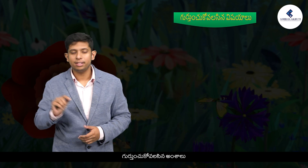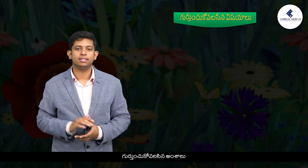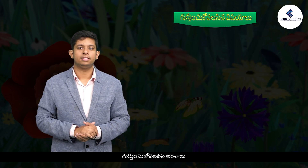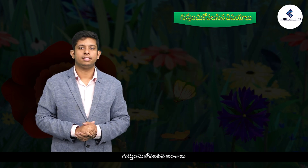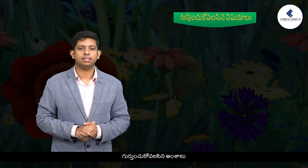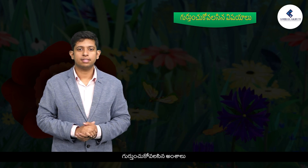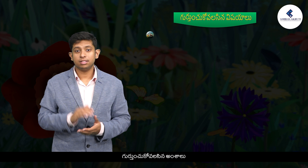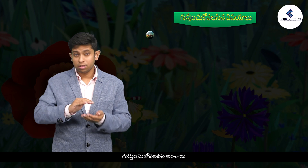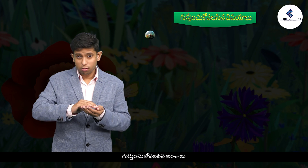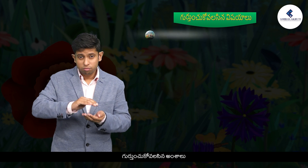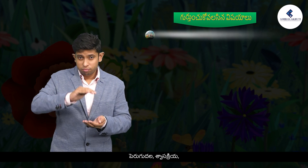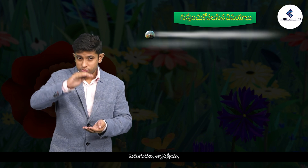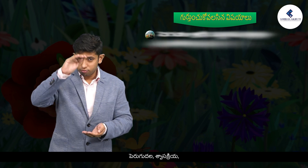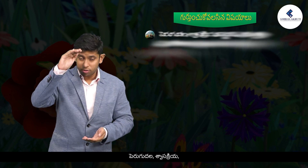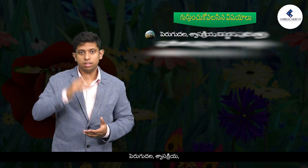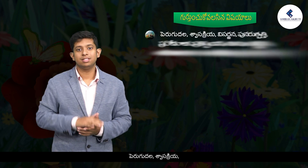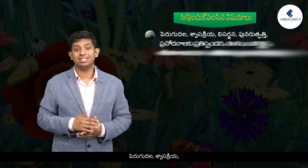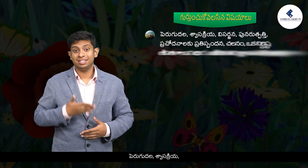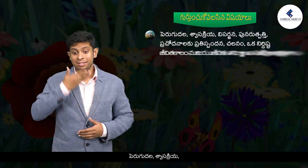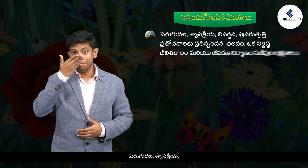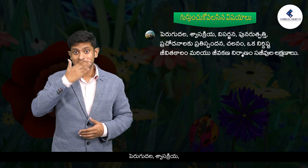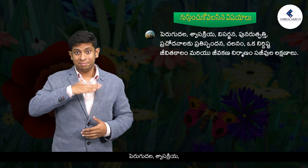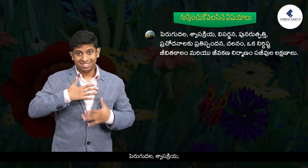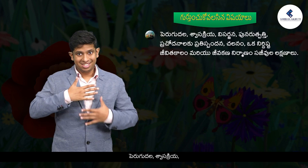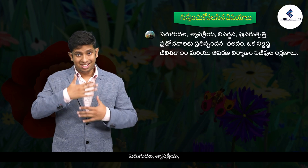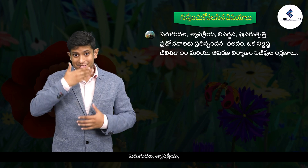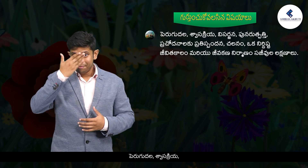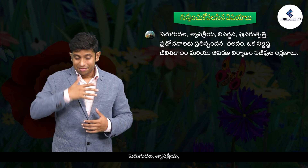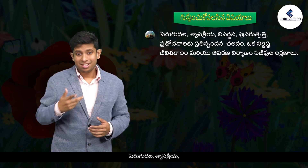గుర్తుంచుకోవలసిన అంశాలు: పెరుగుదల, శ్వాసక్రియ,